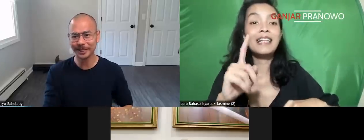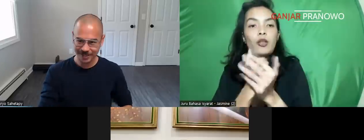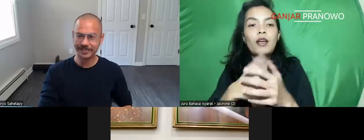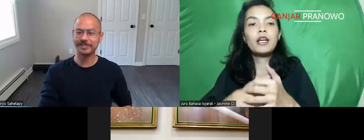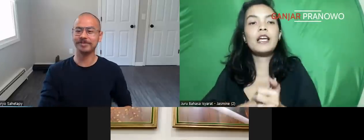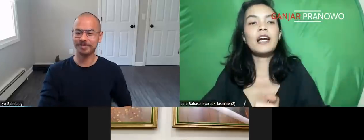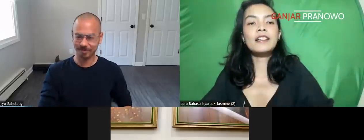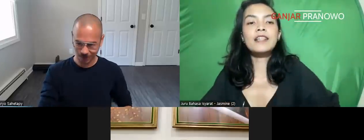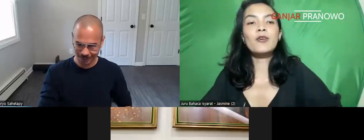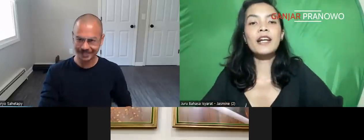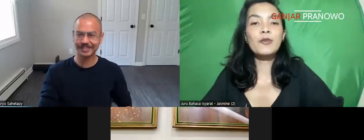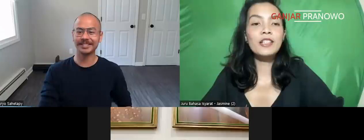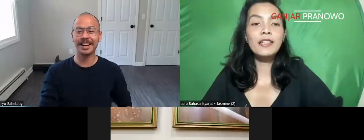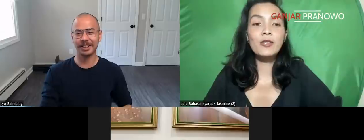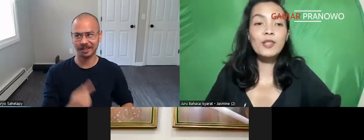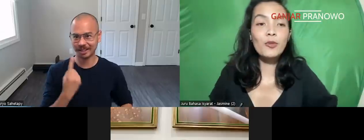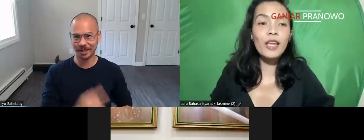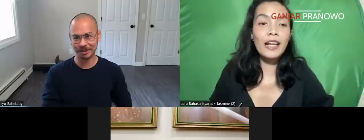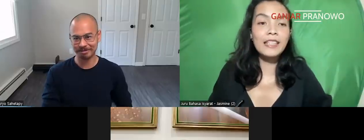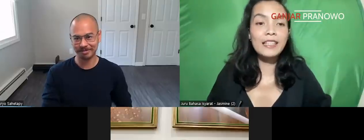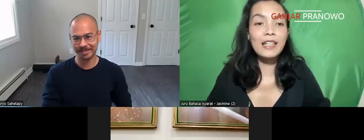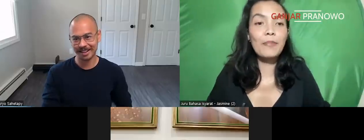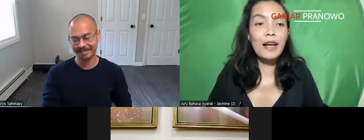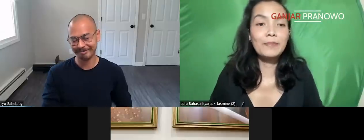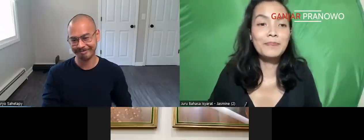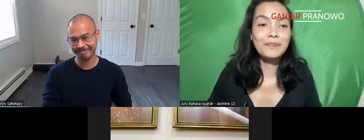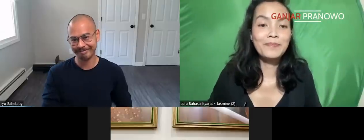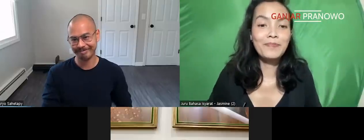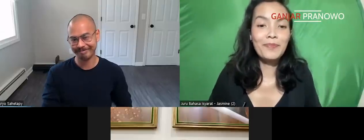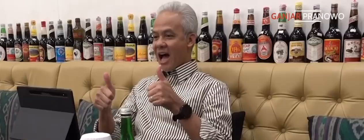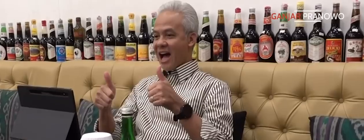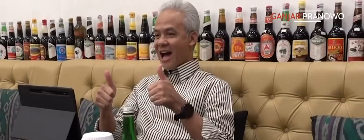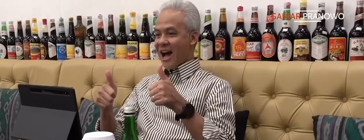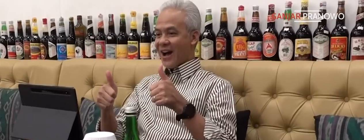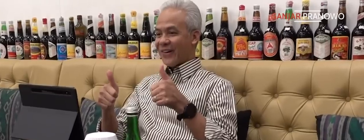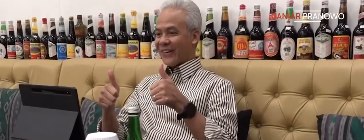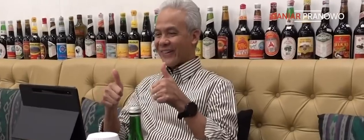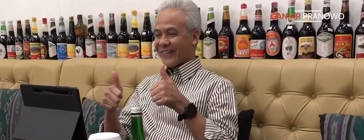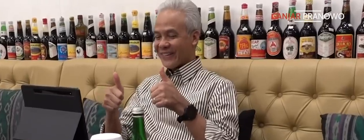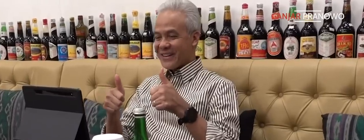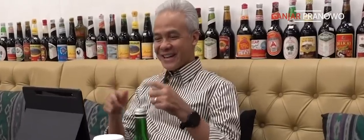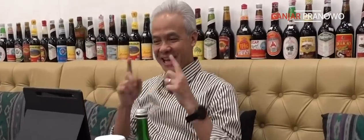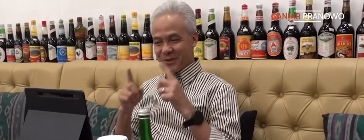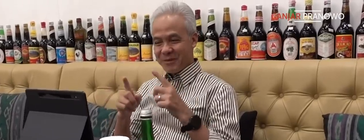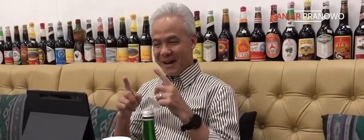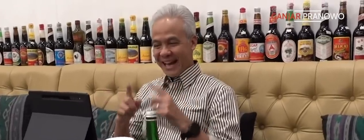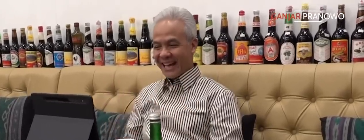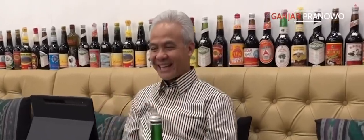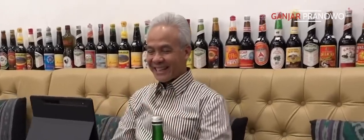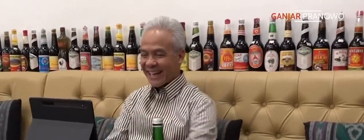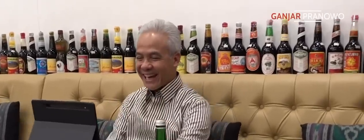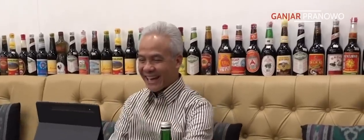inspiratif Iya karena saya orang Indonesia satu-satunya yang ngajar di sini Pak Wow kamu